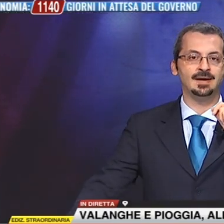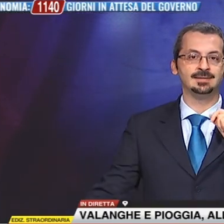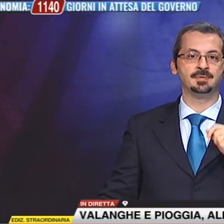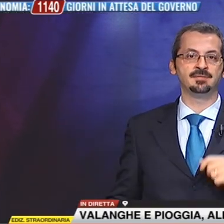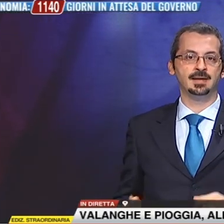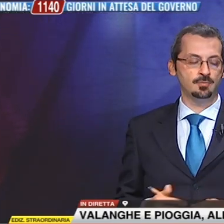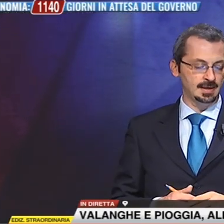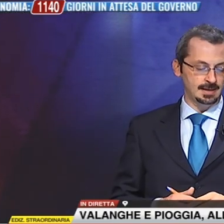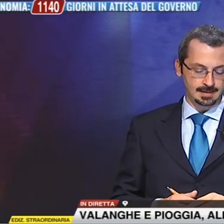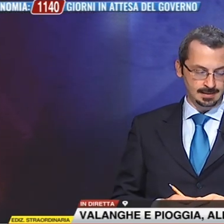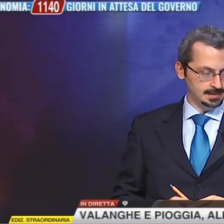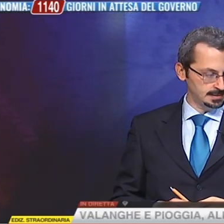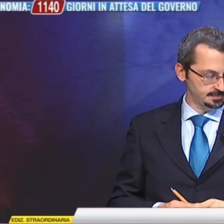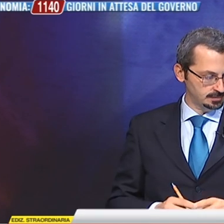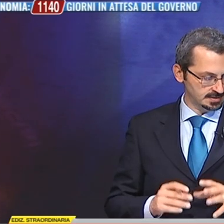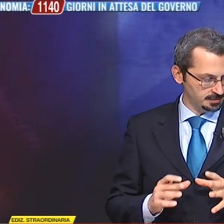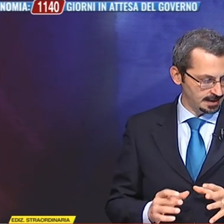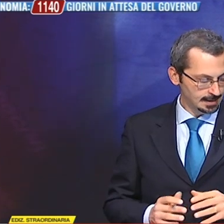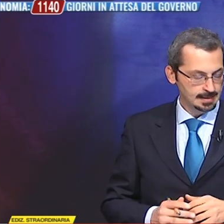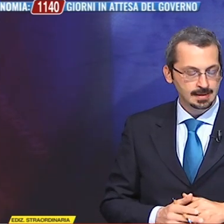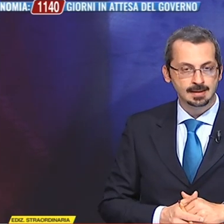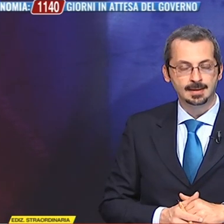risentiremo più avanti per avere